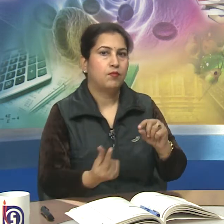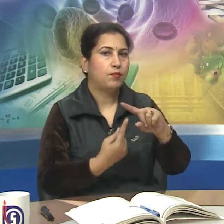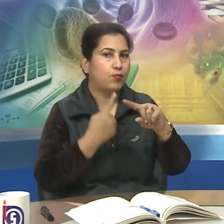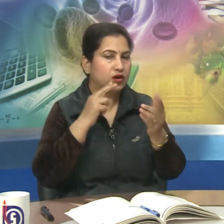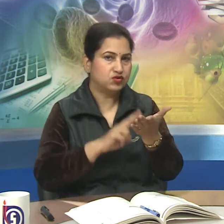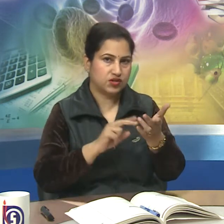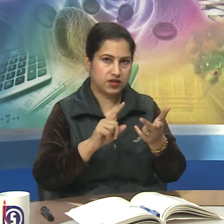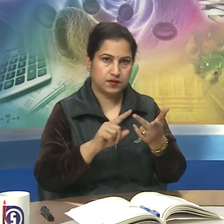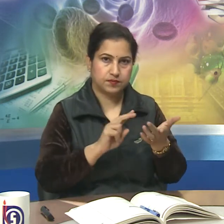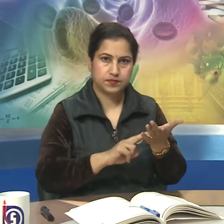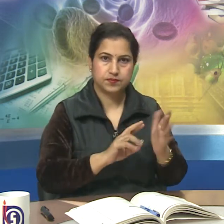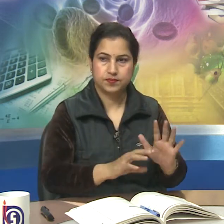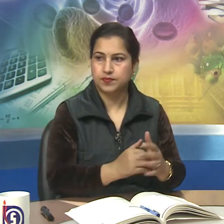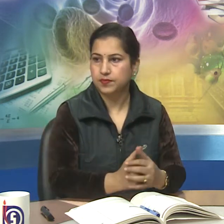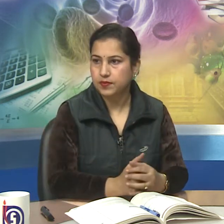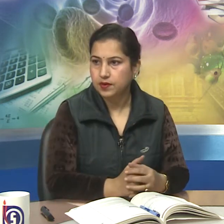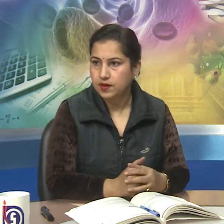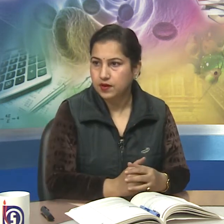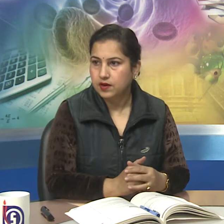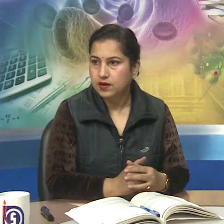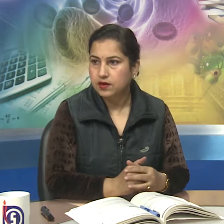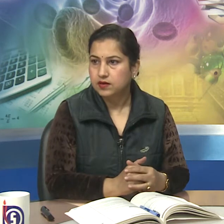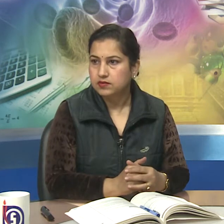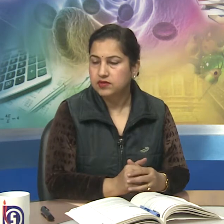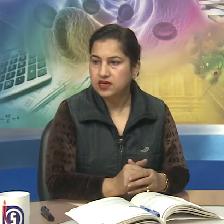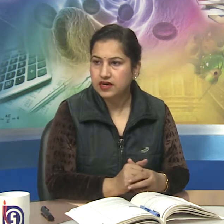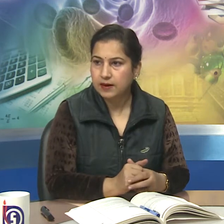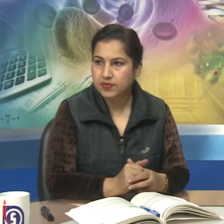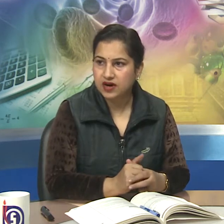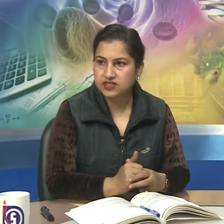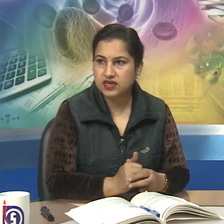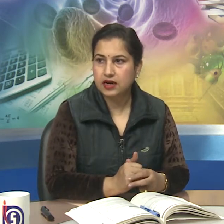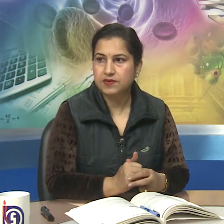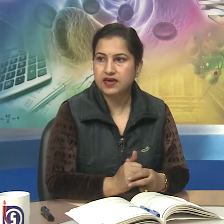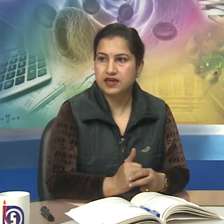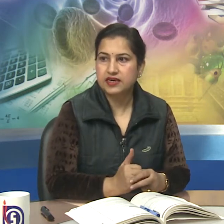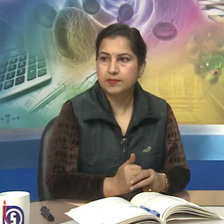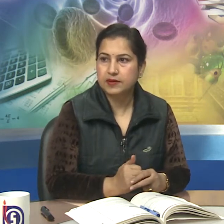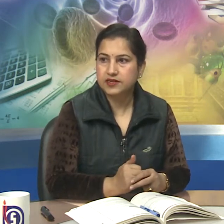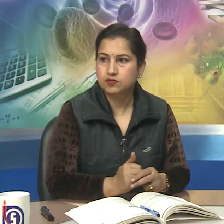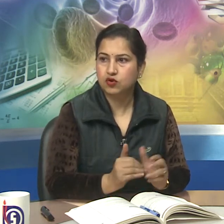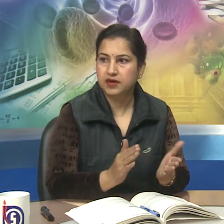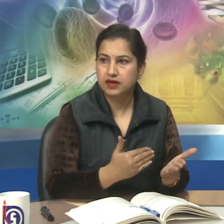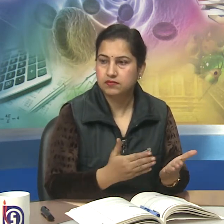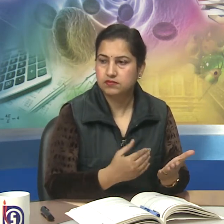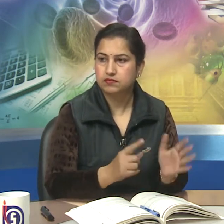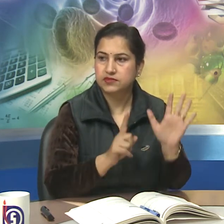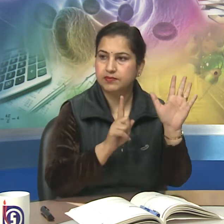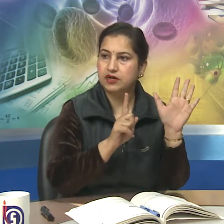लोशन के अ यह देखिए आप अर्चना आप कहते हैं कि आपके पास बुक में चैप्टर